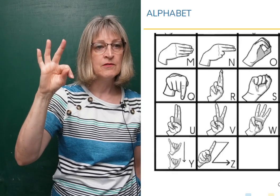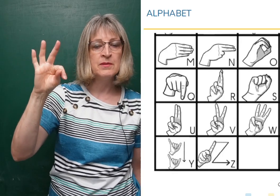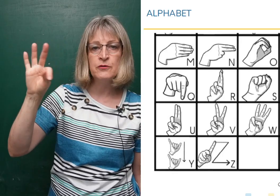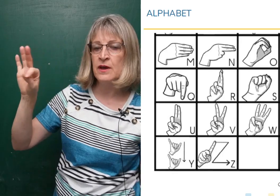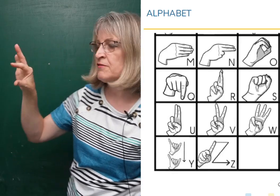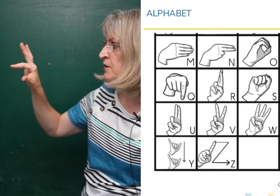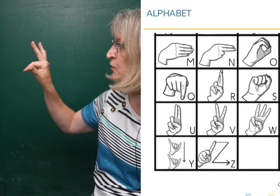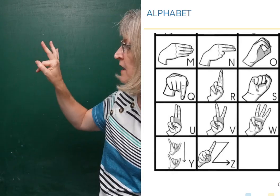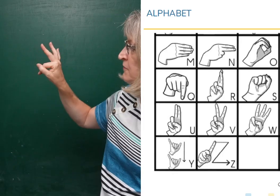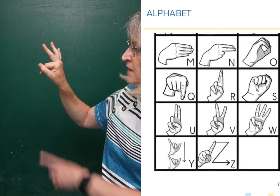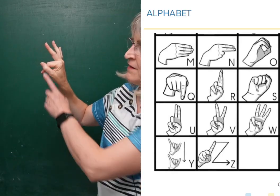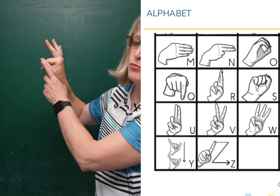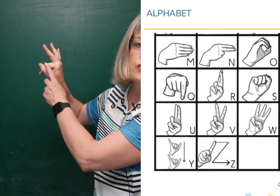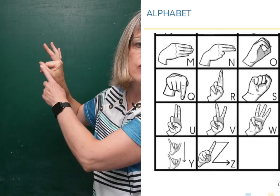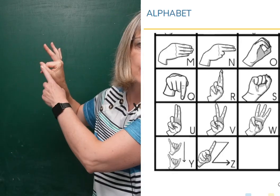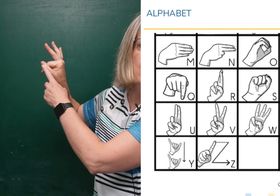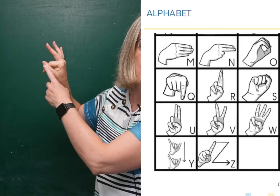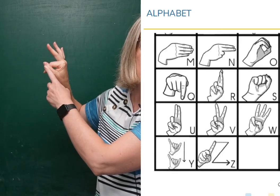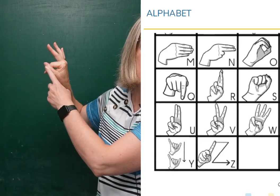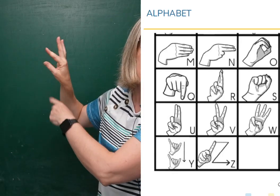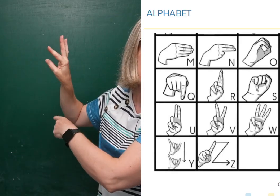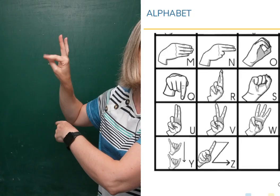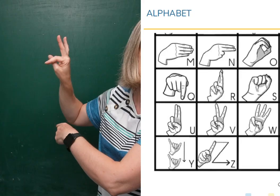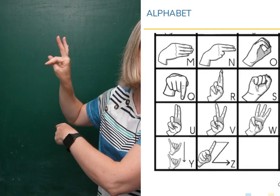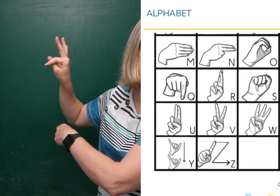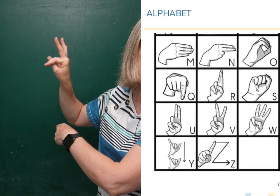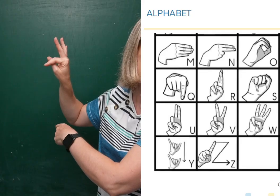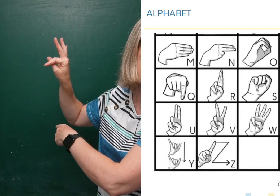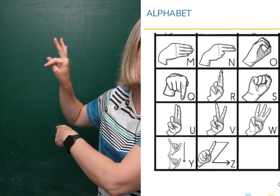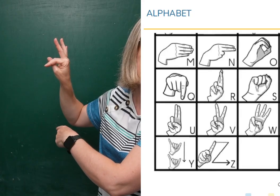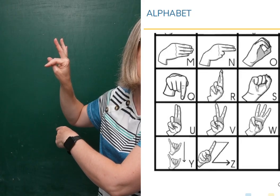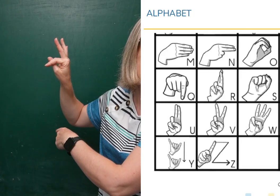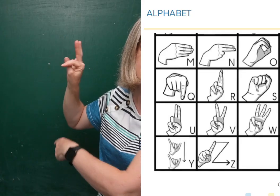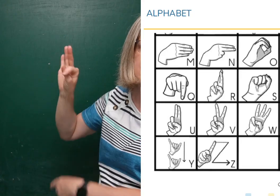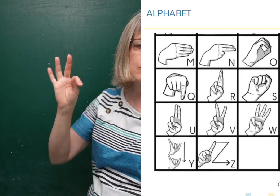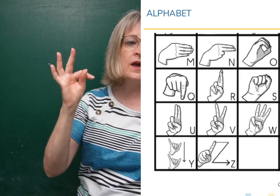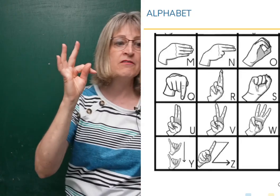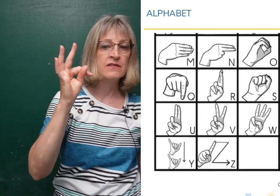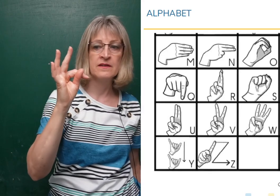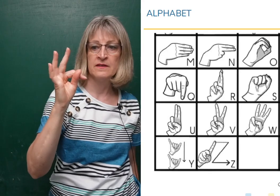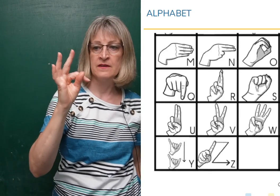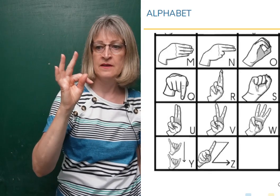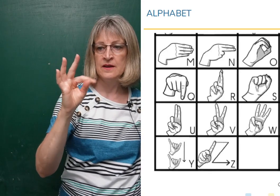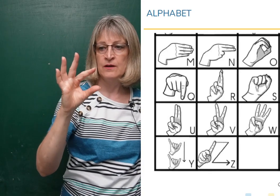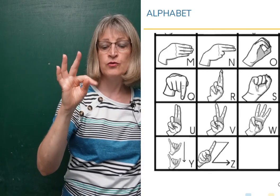rappelez du F? Le F, on avait le pouce devant. Là, on met le pouce derrière. Ça fait le F. Le T,